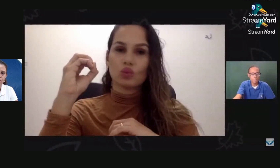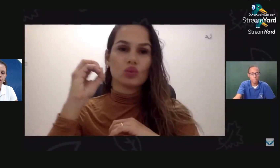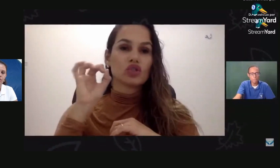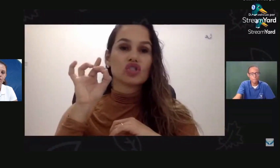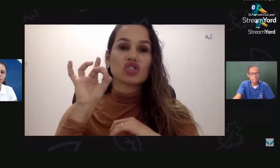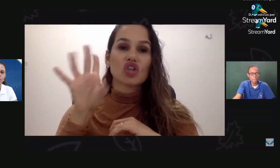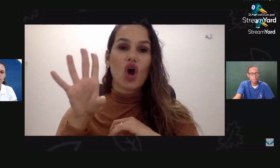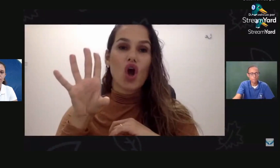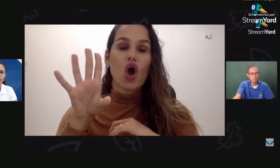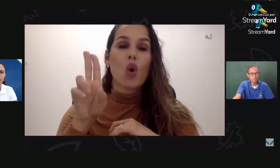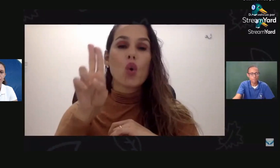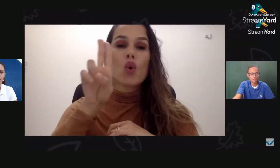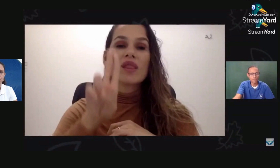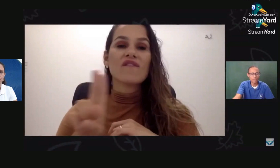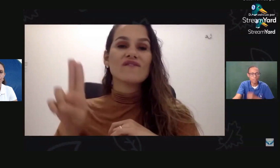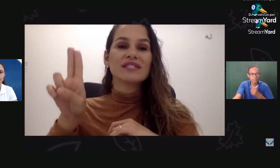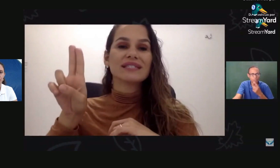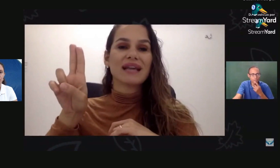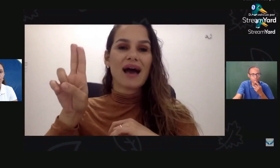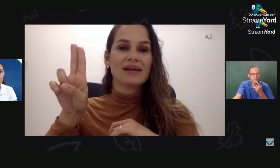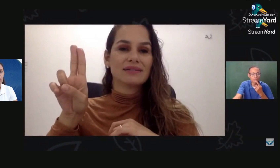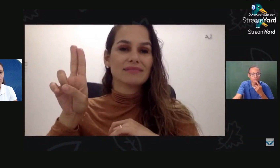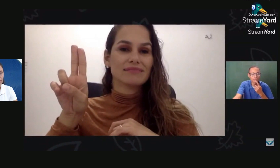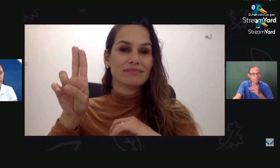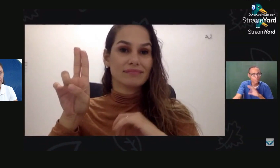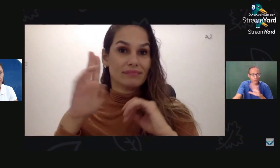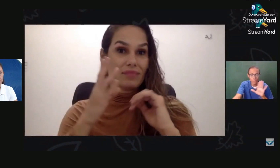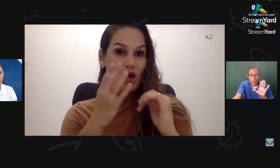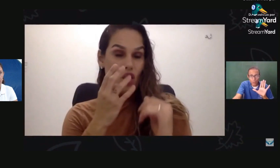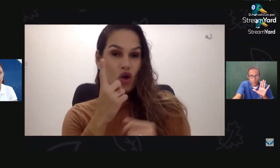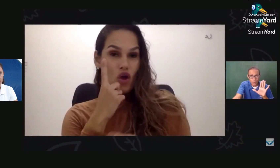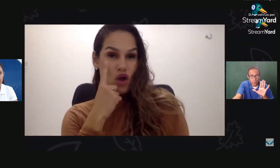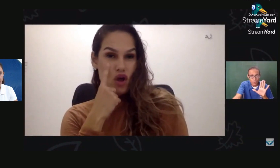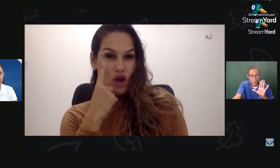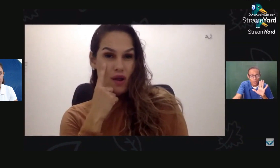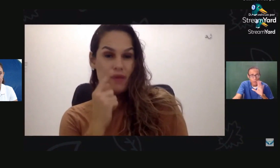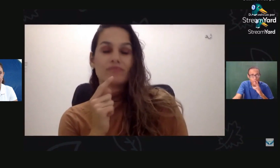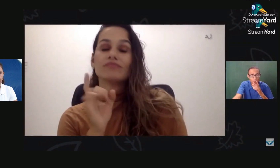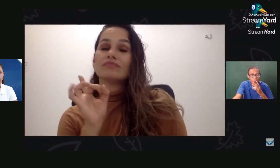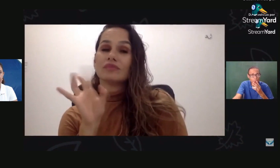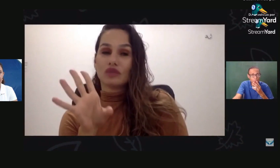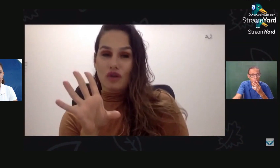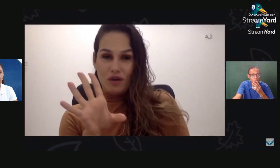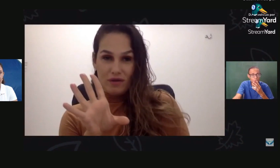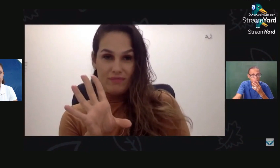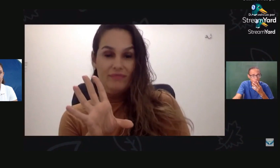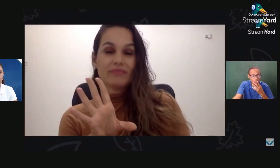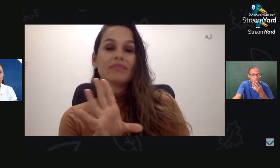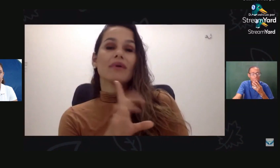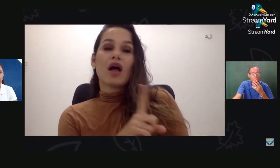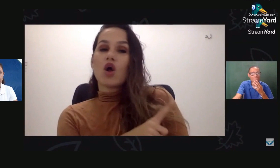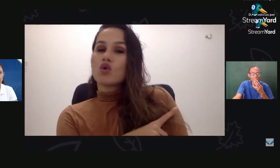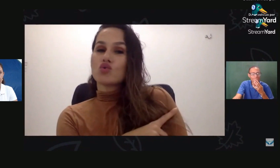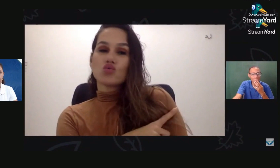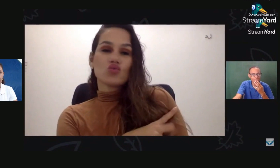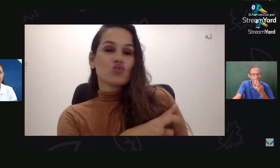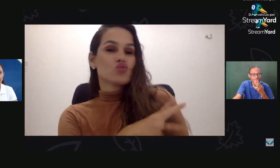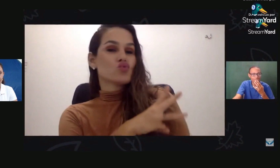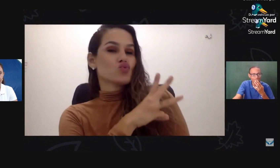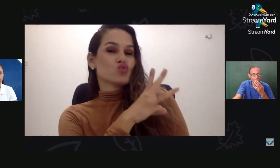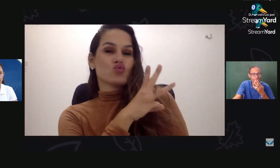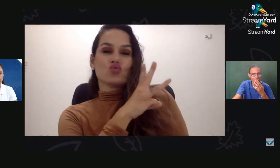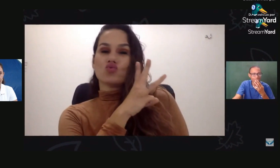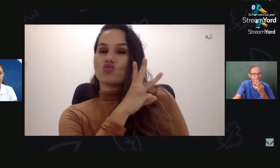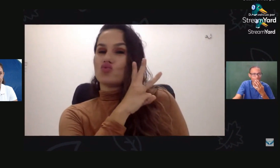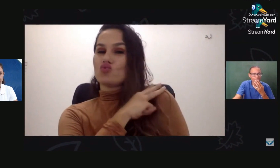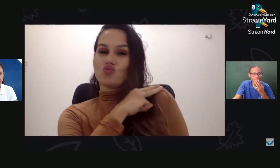intérprete, Reginaldo. Eu não tive intérprete. Eu só fui ter intérprete na universidade. Só na universidade.